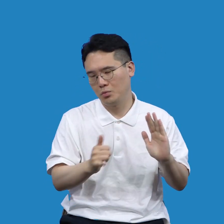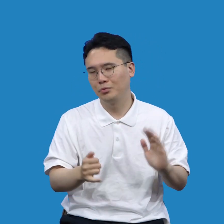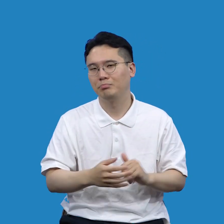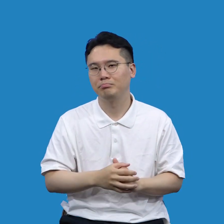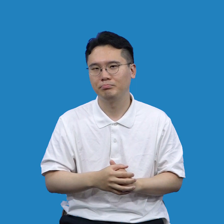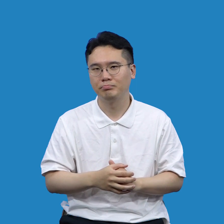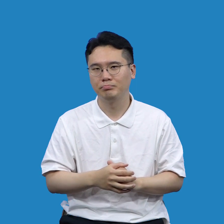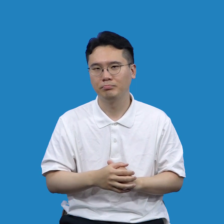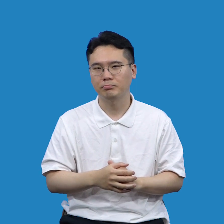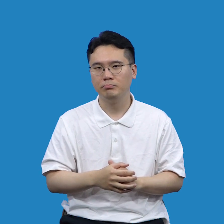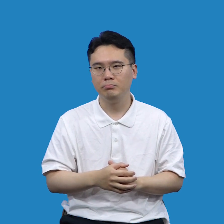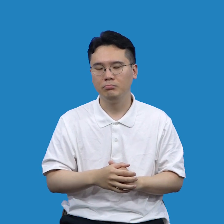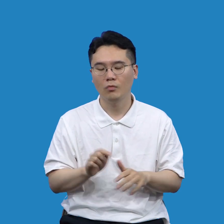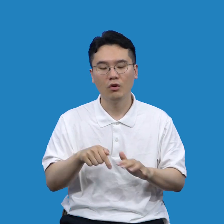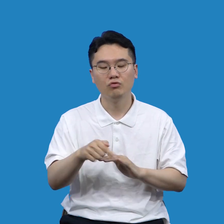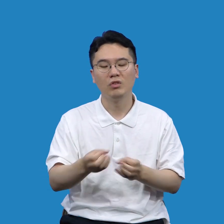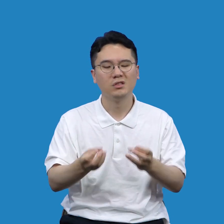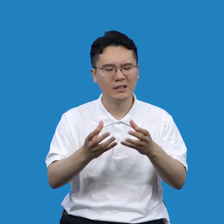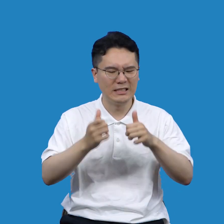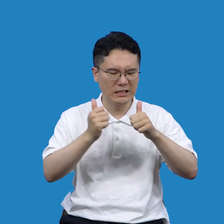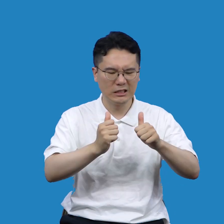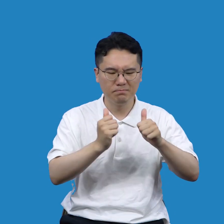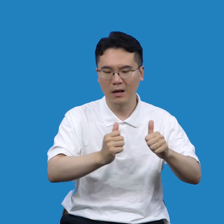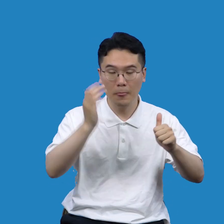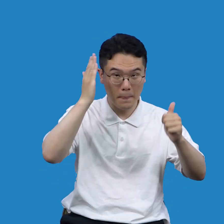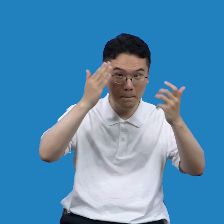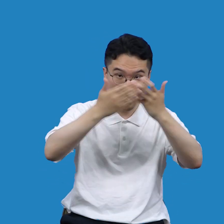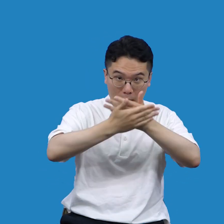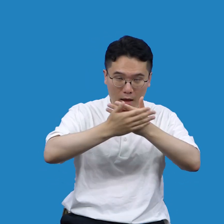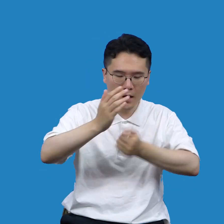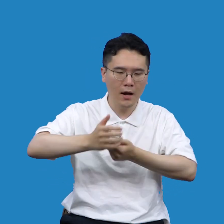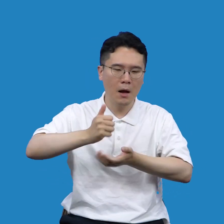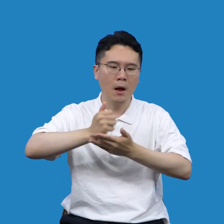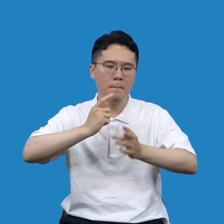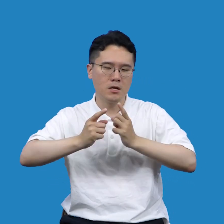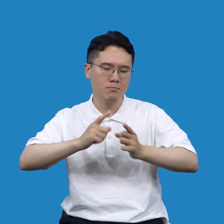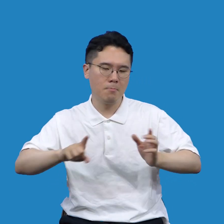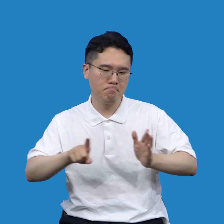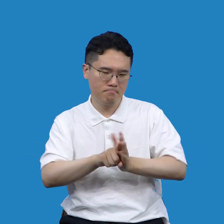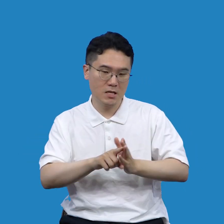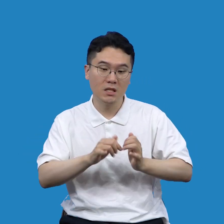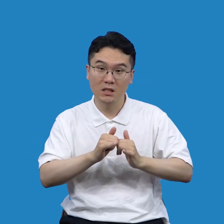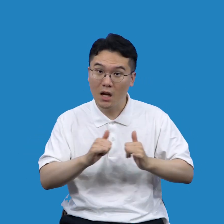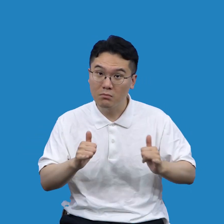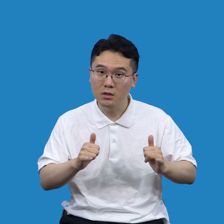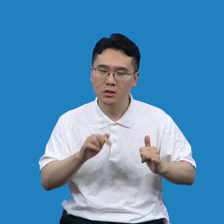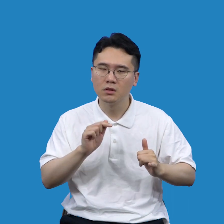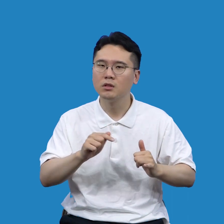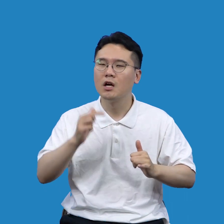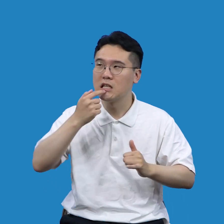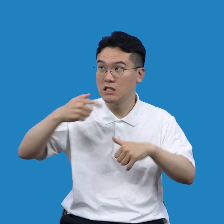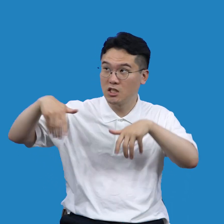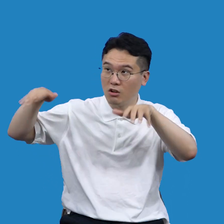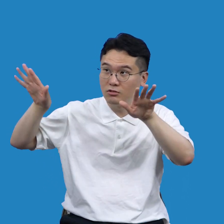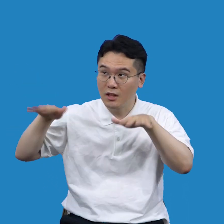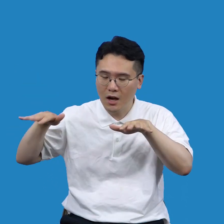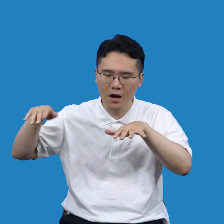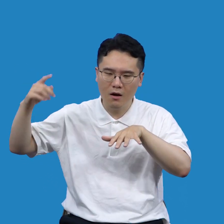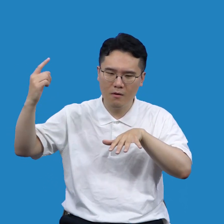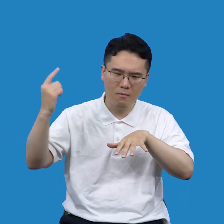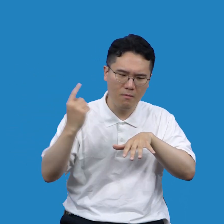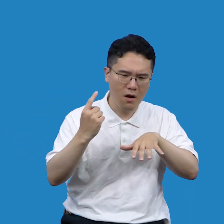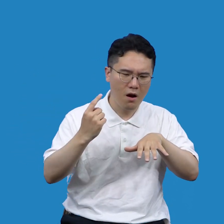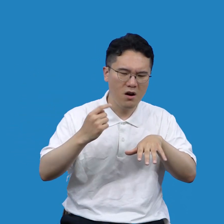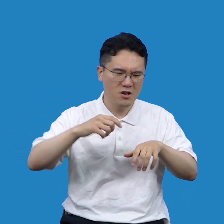밤에 하나님의 말씀을 믿는 사람들은 그 심판의 천사가 집집마다 다가올 때 얼마나